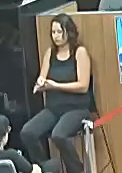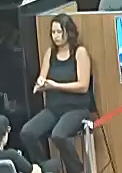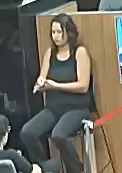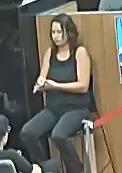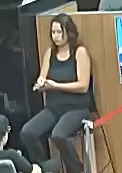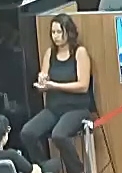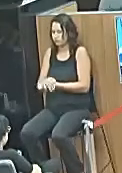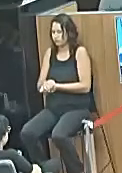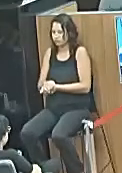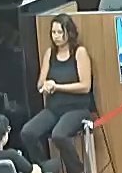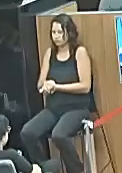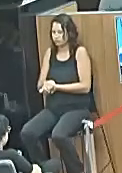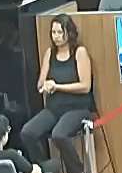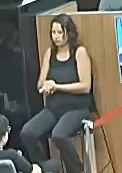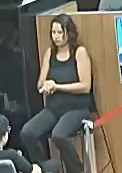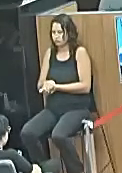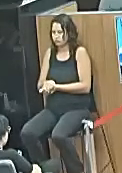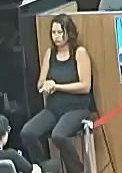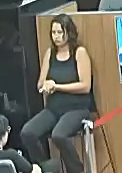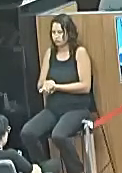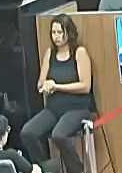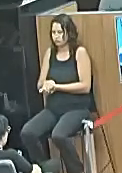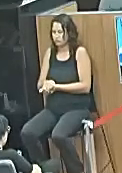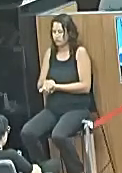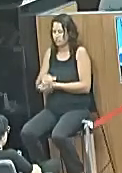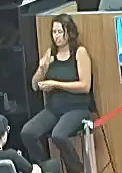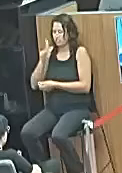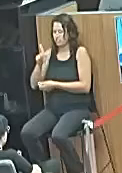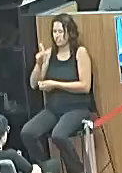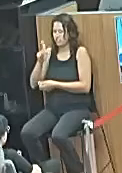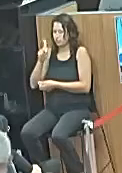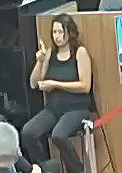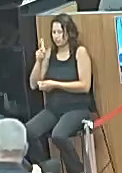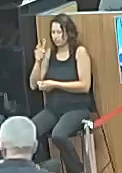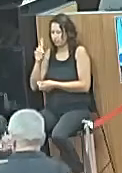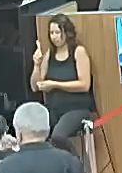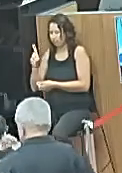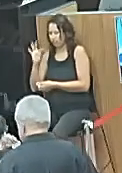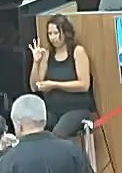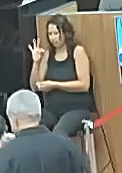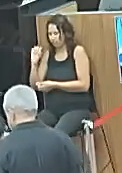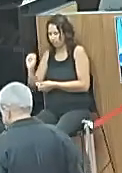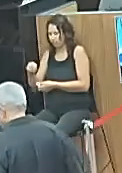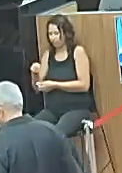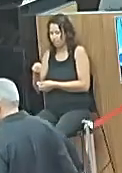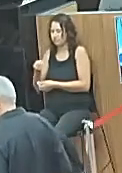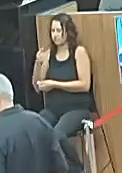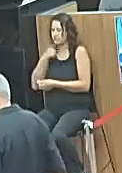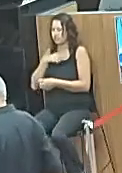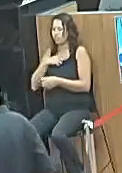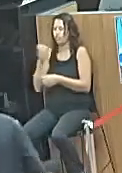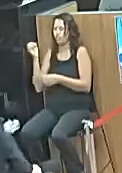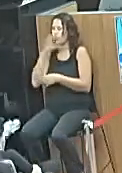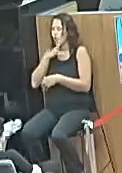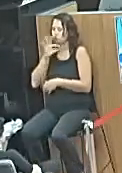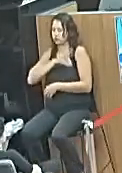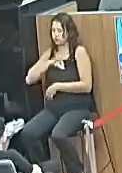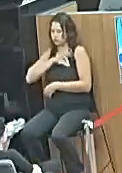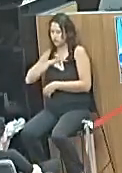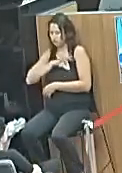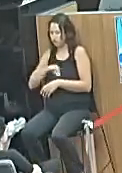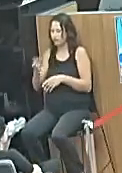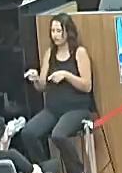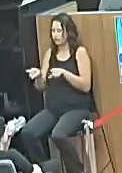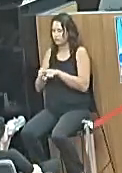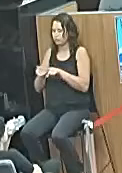desculpa da gbps e pode diz que constituíram a nova tabela salarial no caso dos